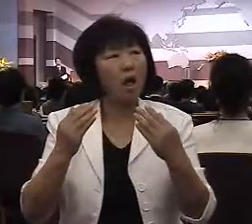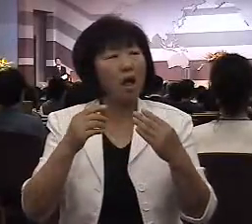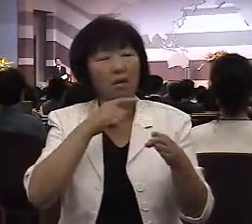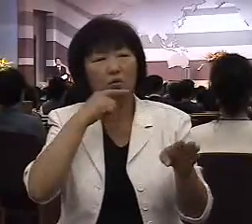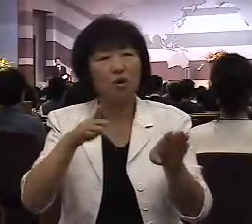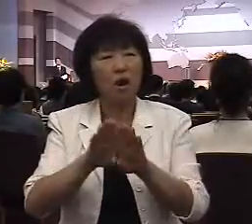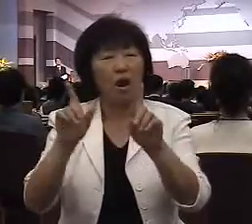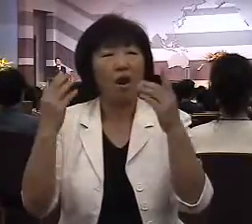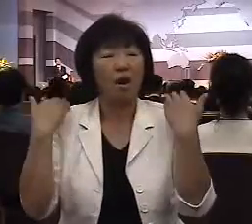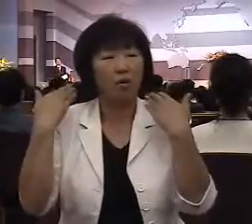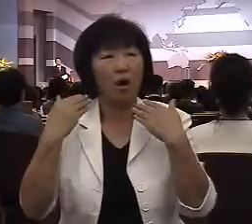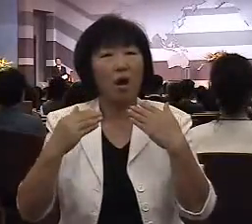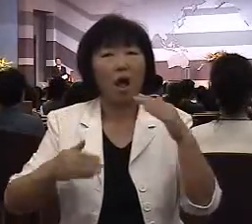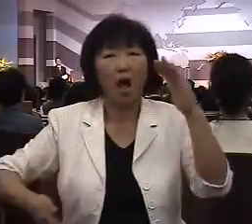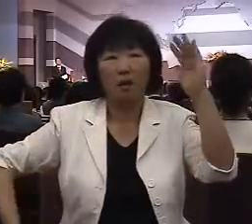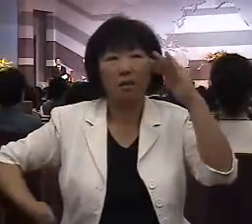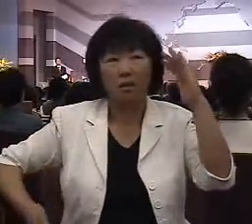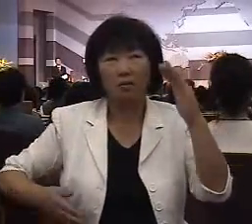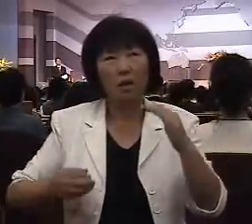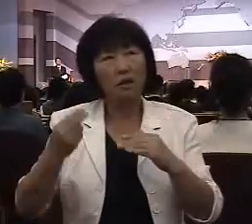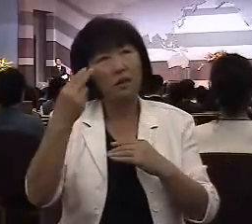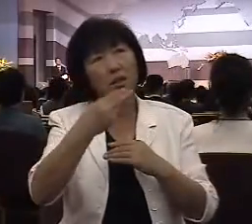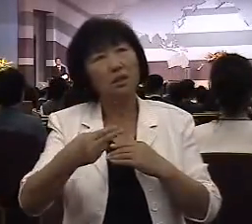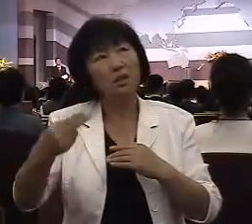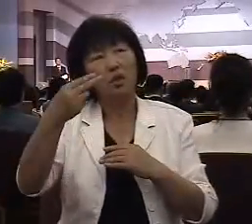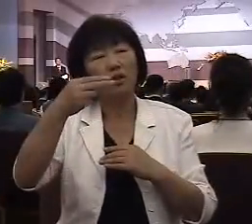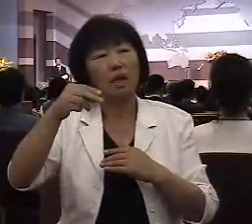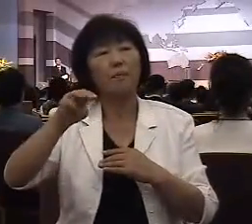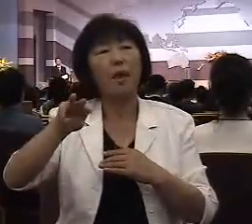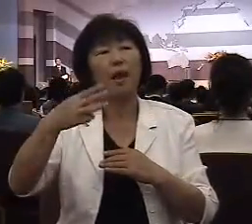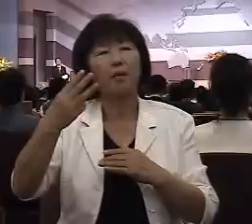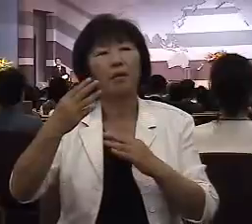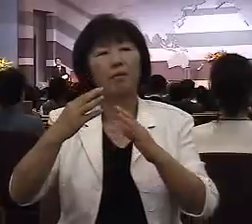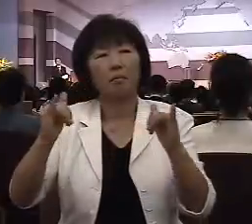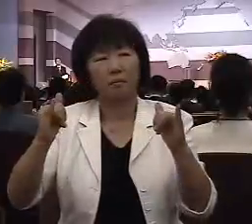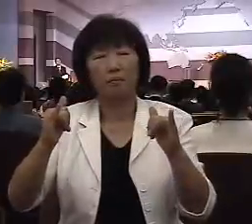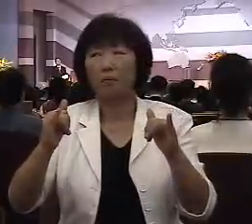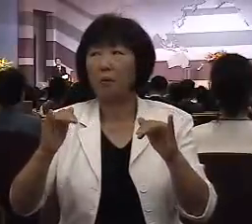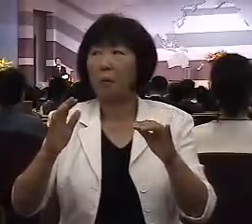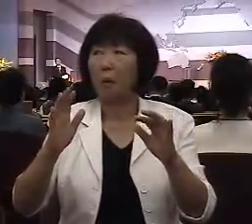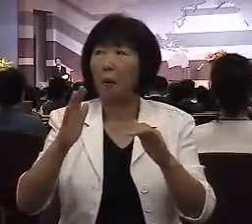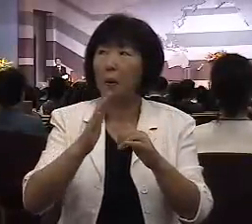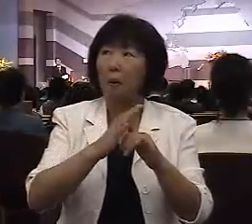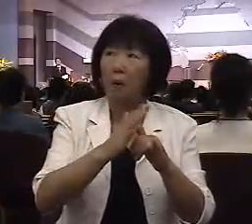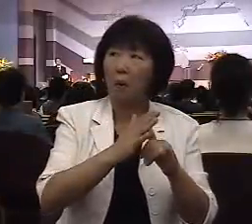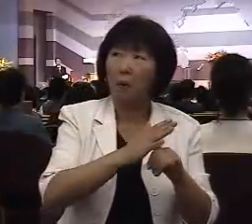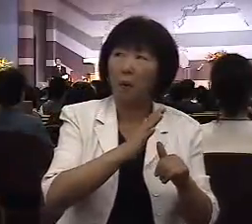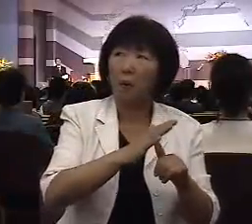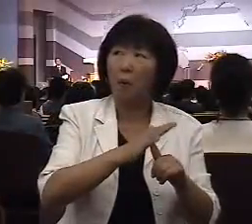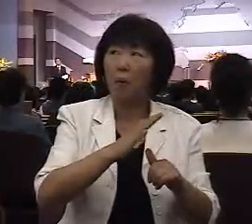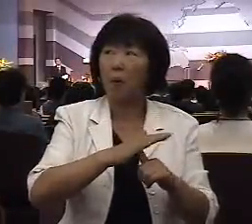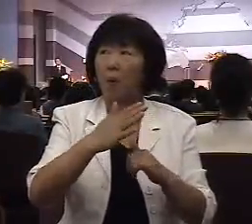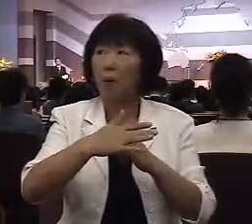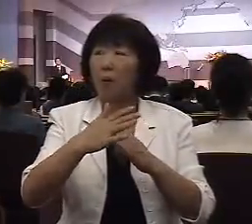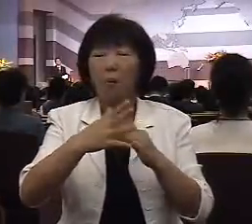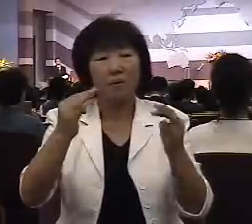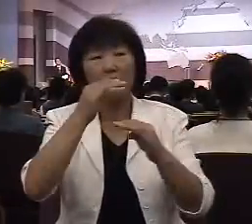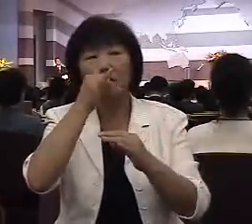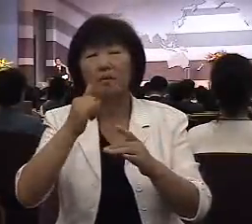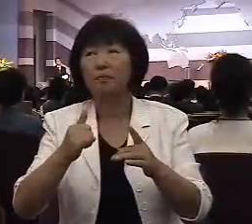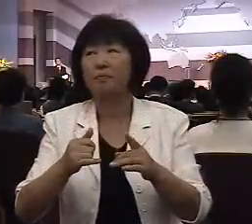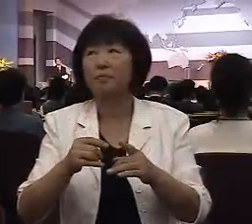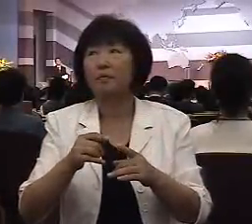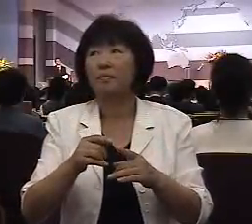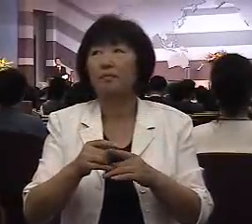지금 공간이 부족해서만 한 일은 아닙니다. 물론 그것도 사실이지만 더 사실 그것만이